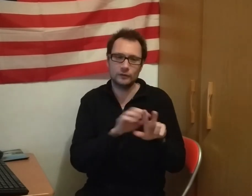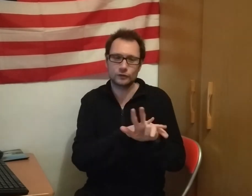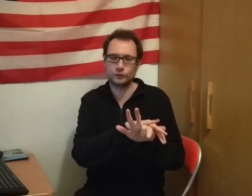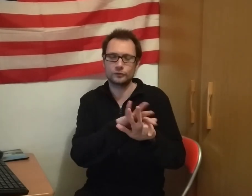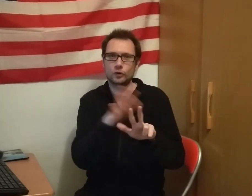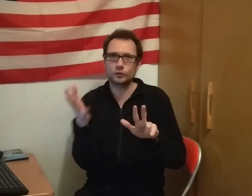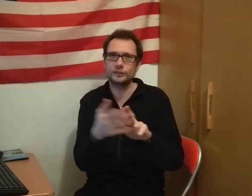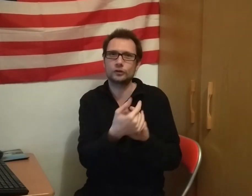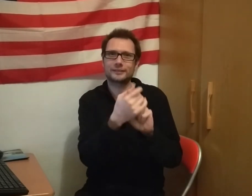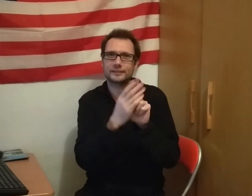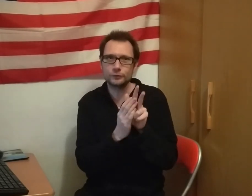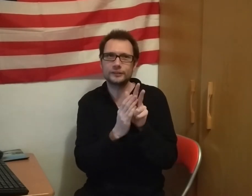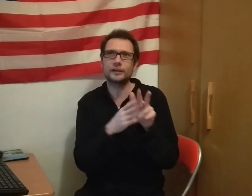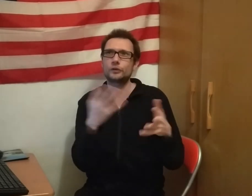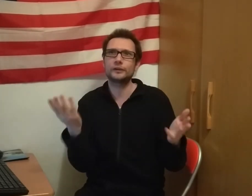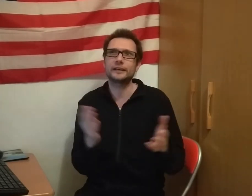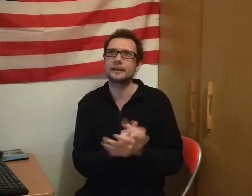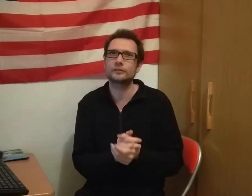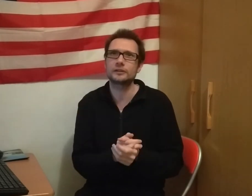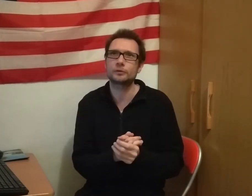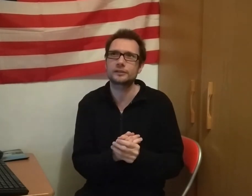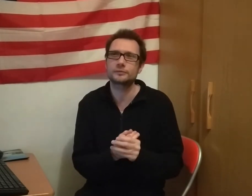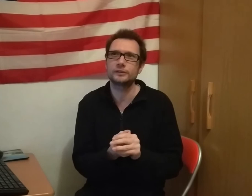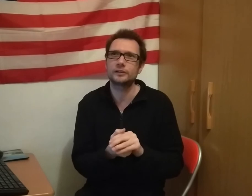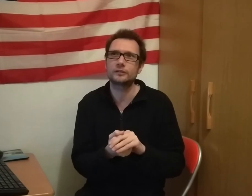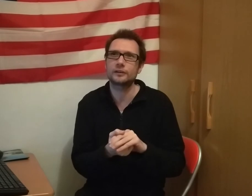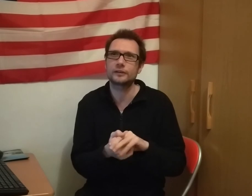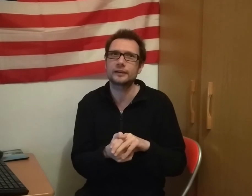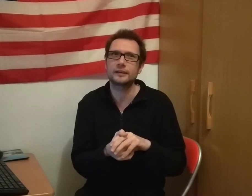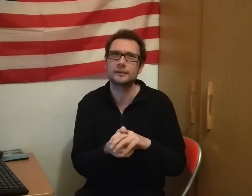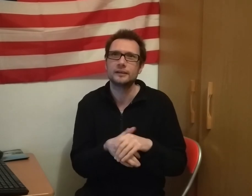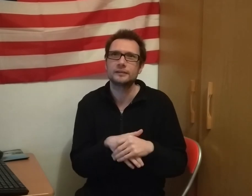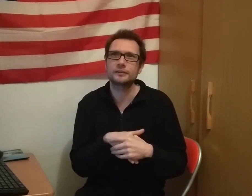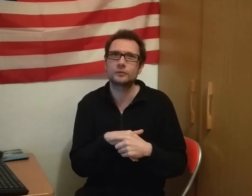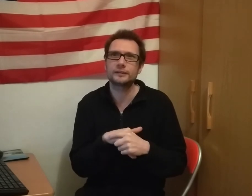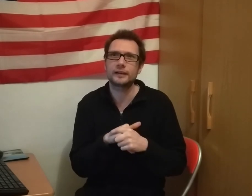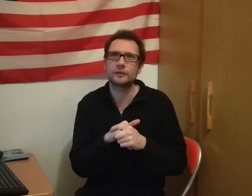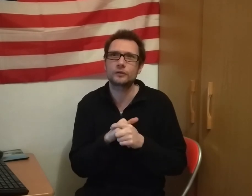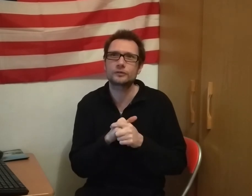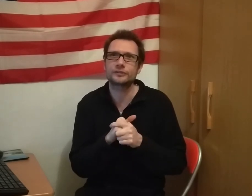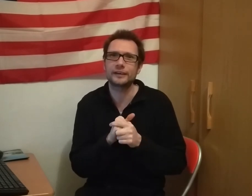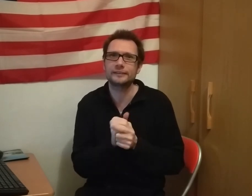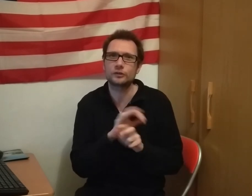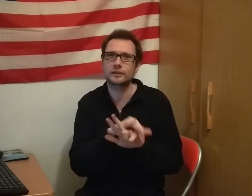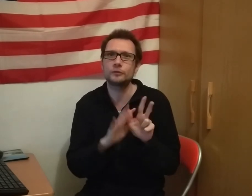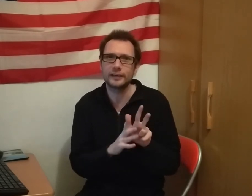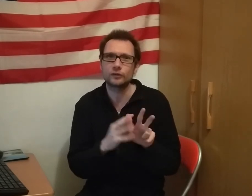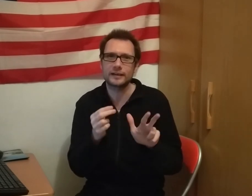luego son, o si no, tres muñecos, era, no sé, por tres muñecos, creo que era 50 €, 60, los tres muñecos. Era